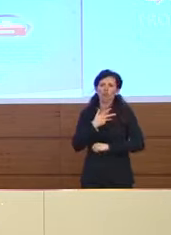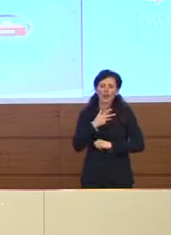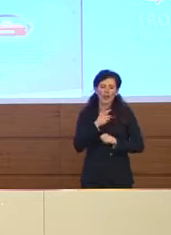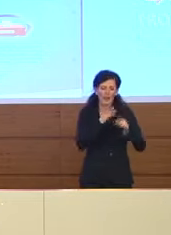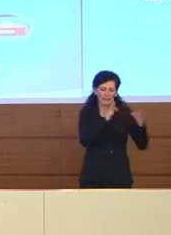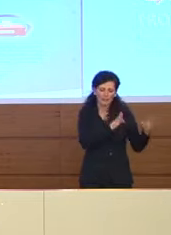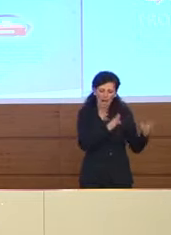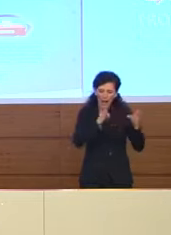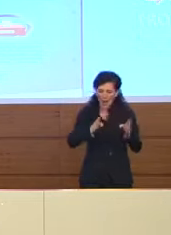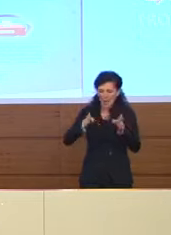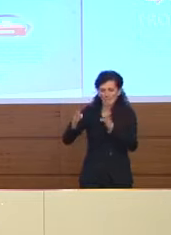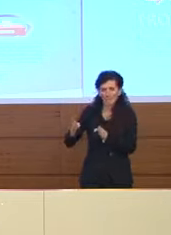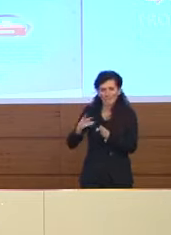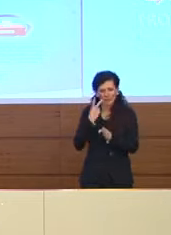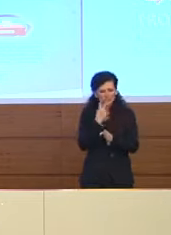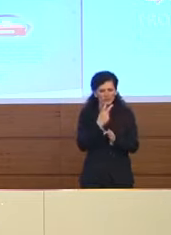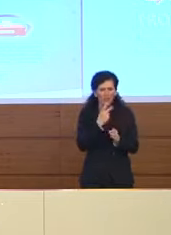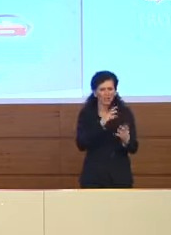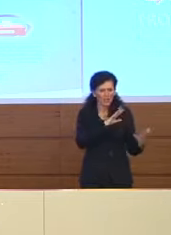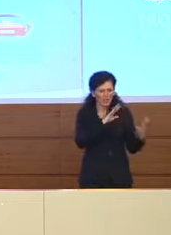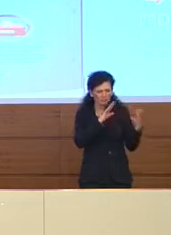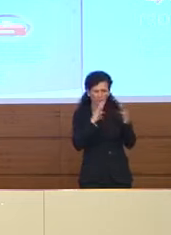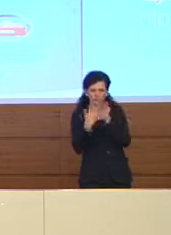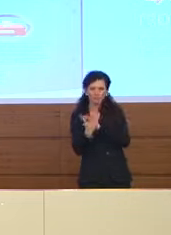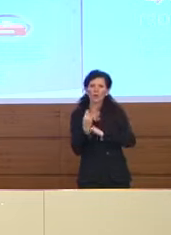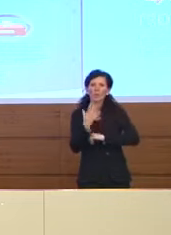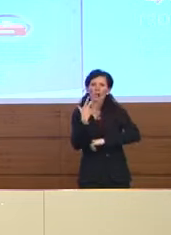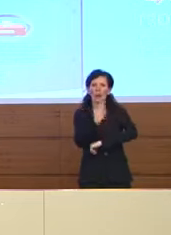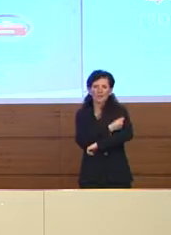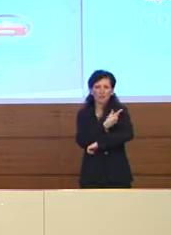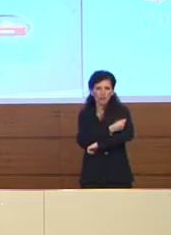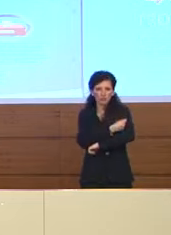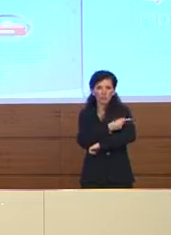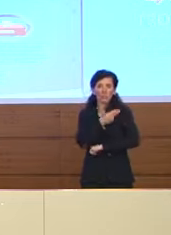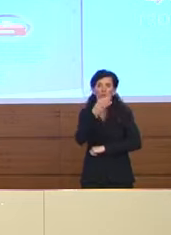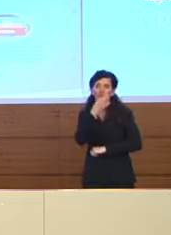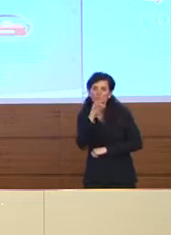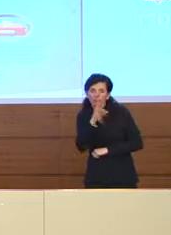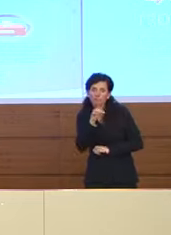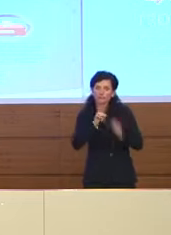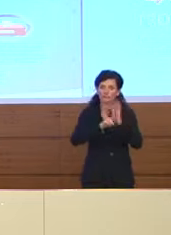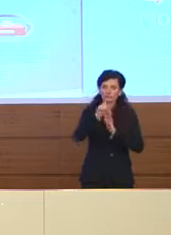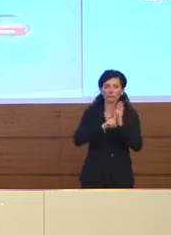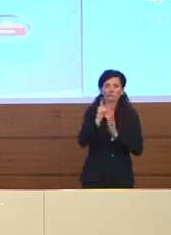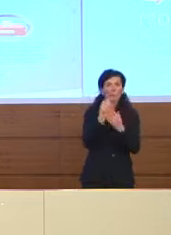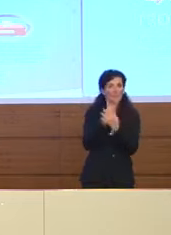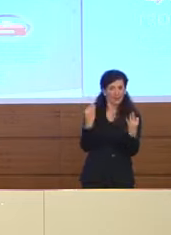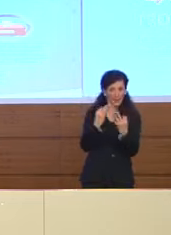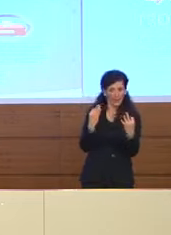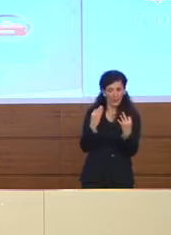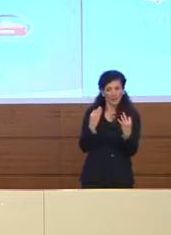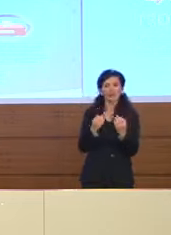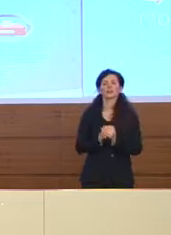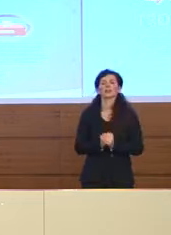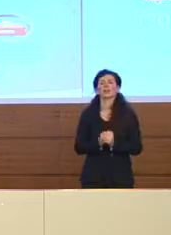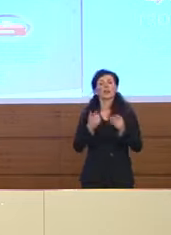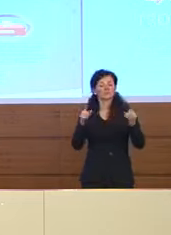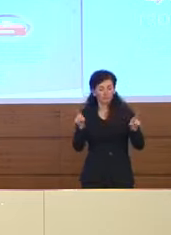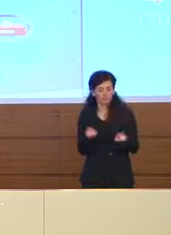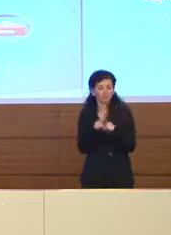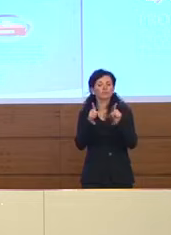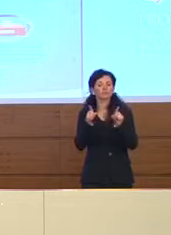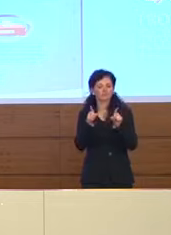sicurezza di questi approcci vaccinali e loro efficacia così come anche